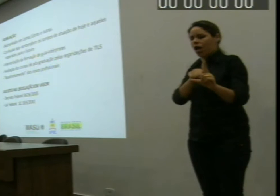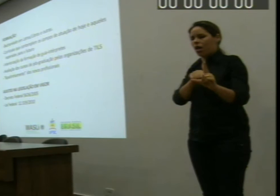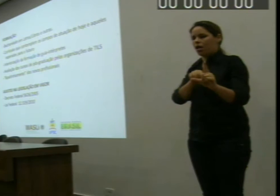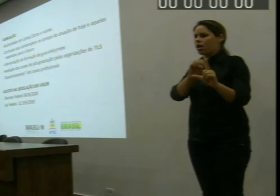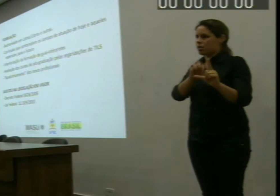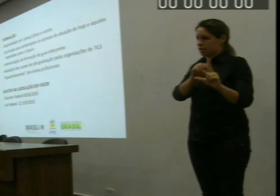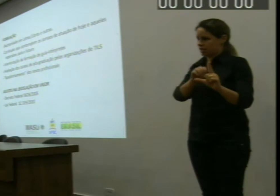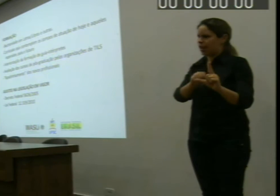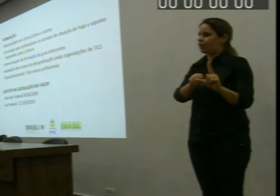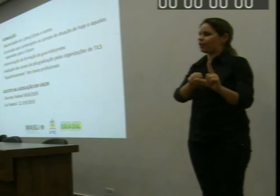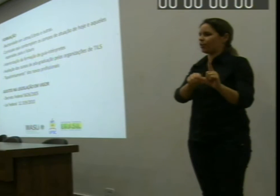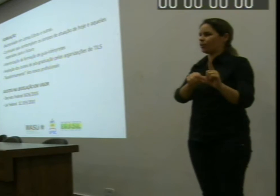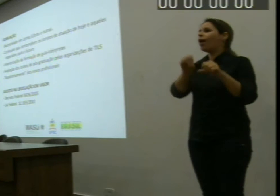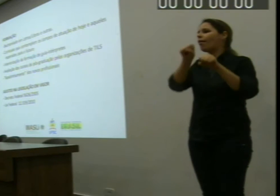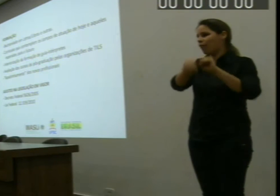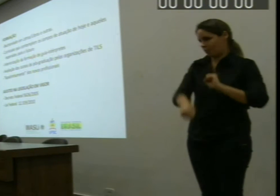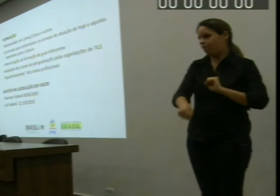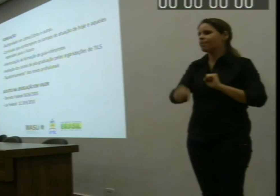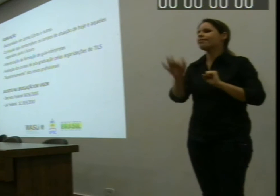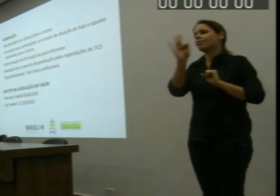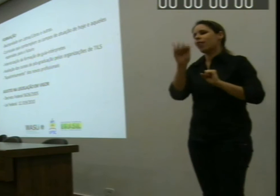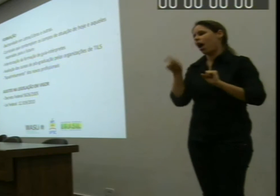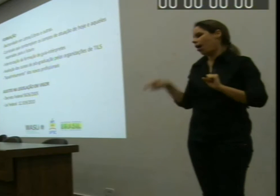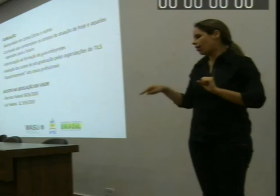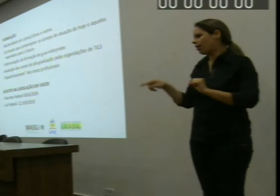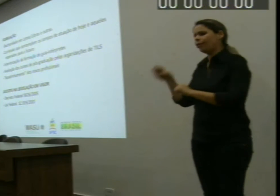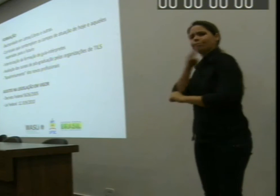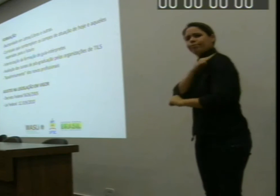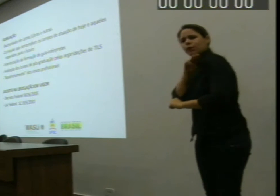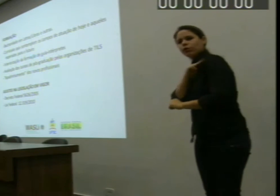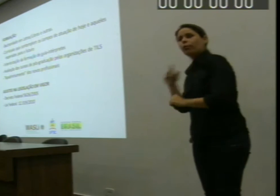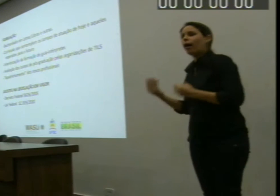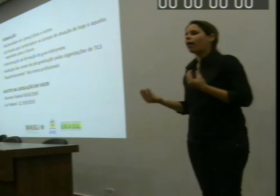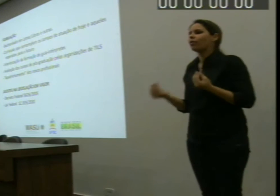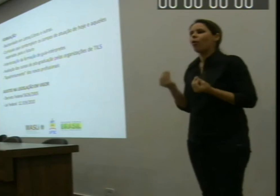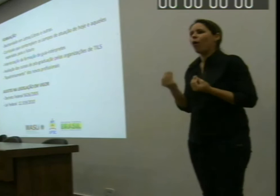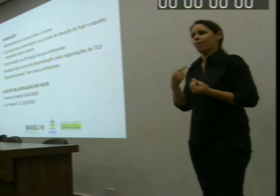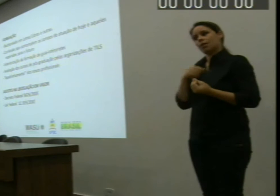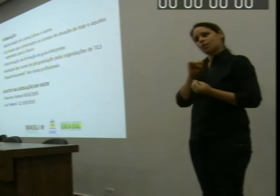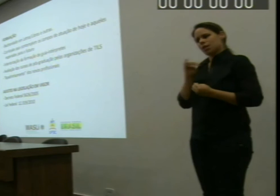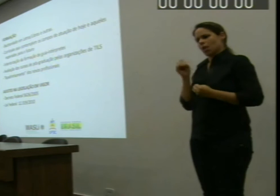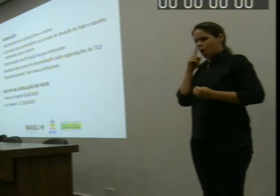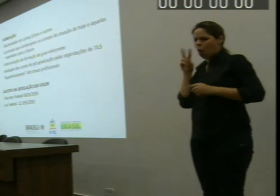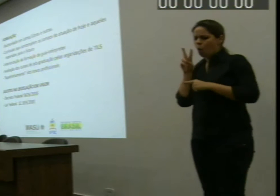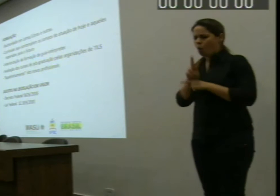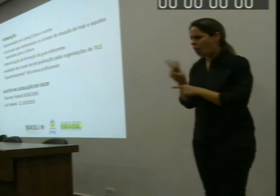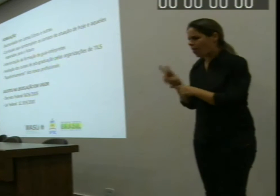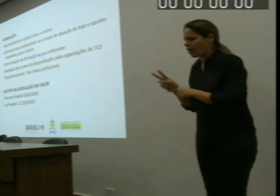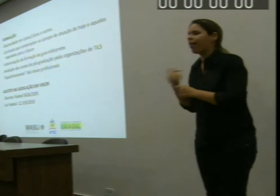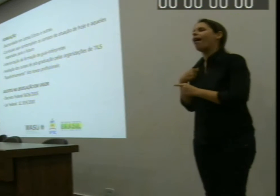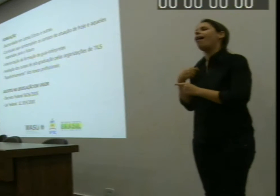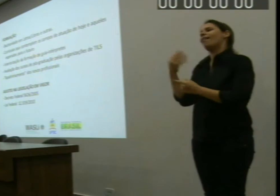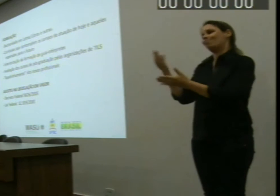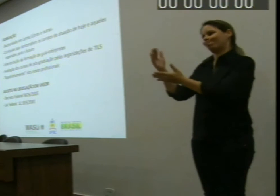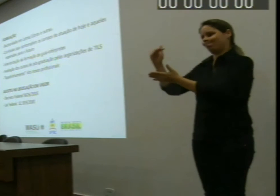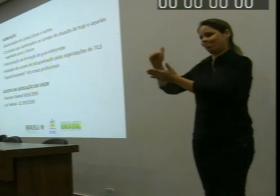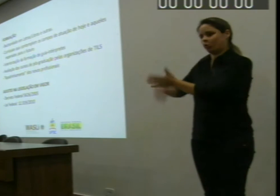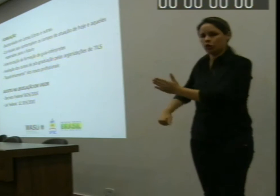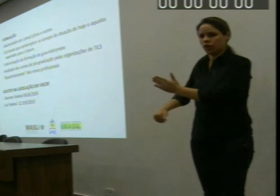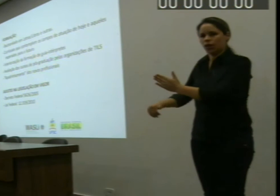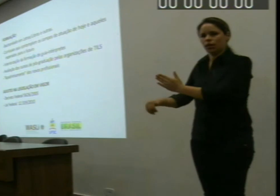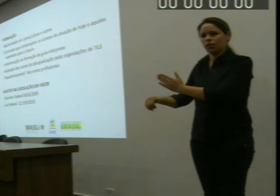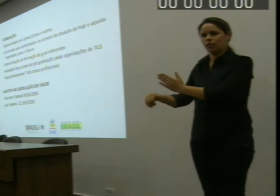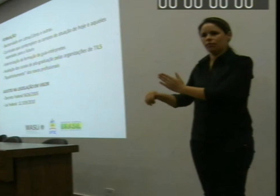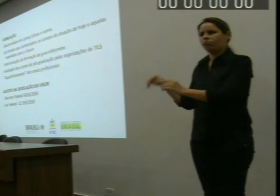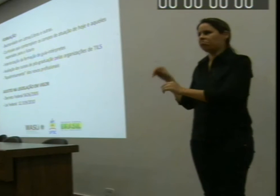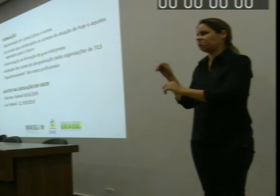que que a lei determina ou que vai ter uma funcionalidade social também né porque é gastos públicos é dinheiro público que tá sendo investido